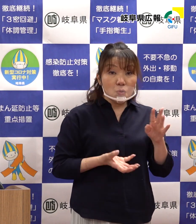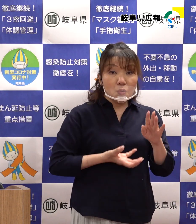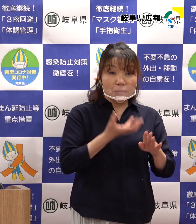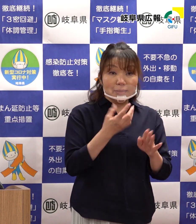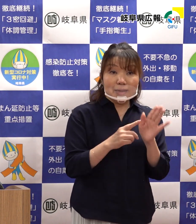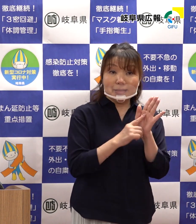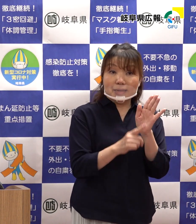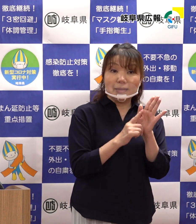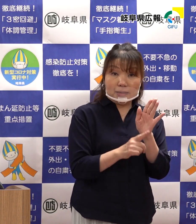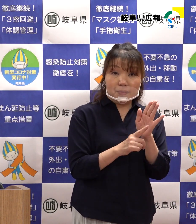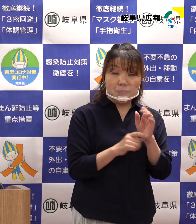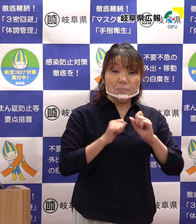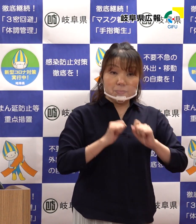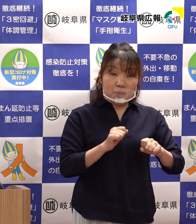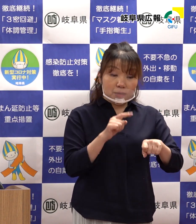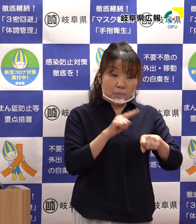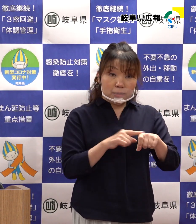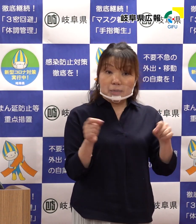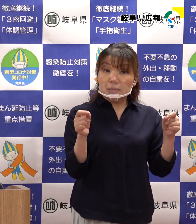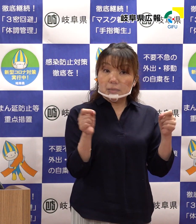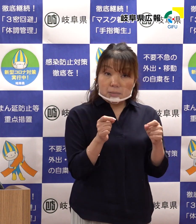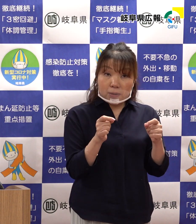でやっておりました時短の、